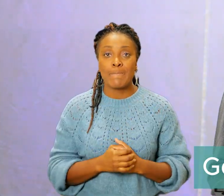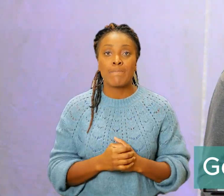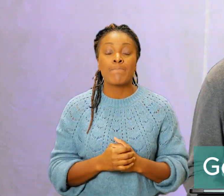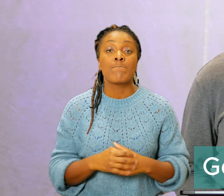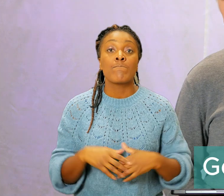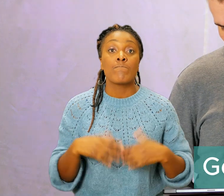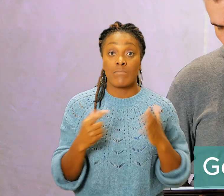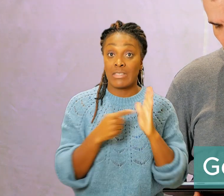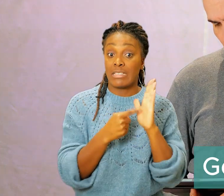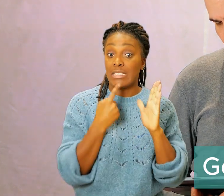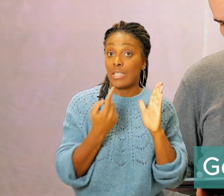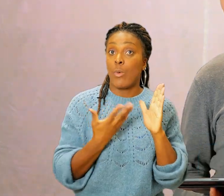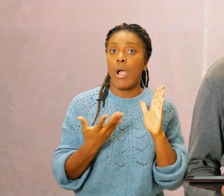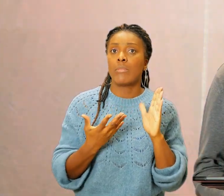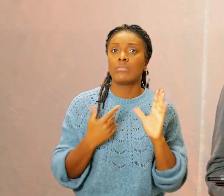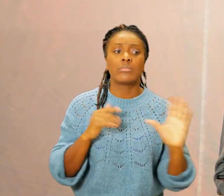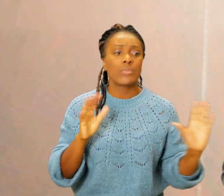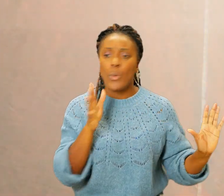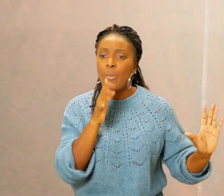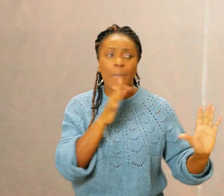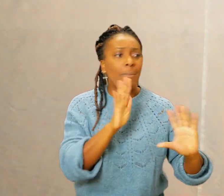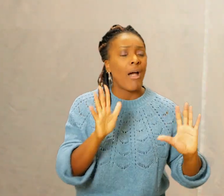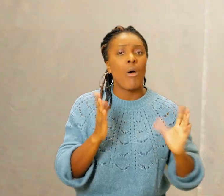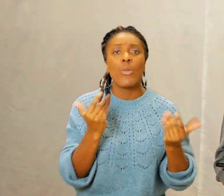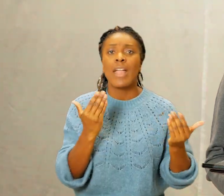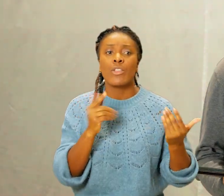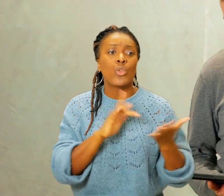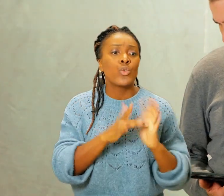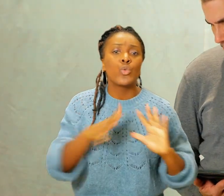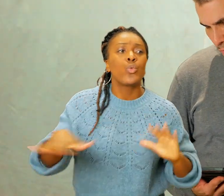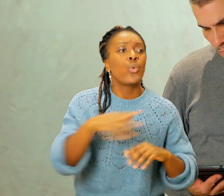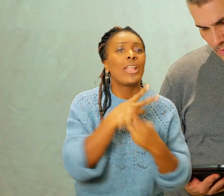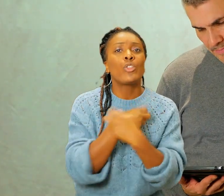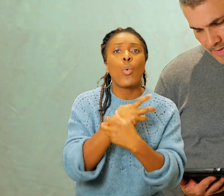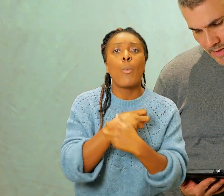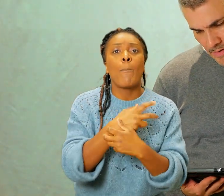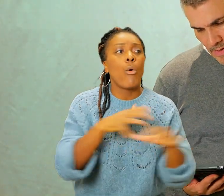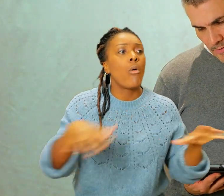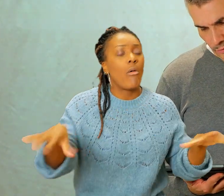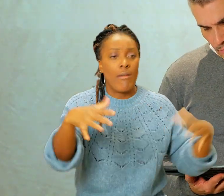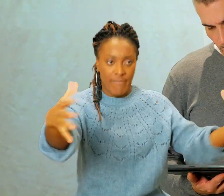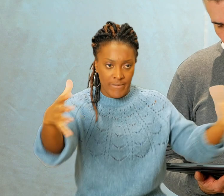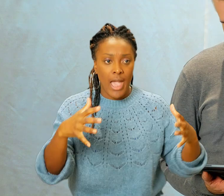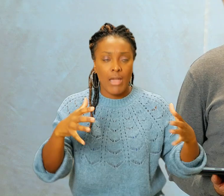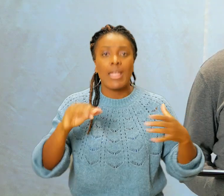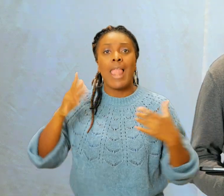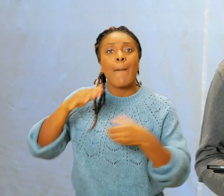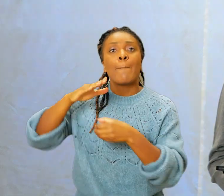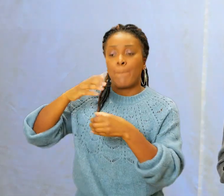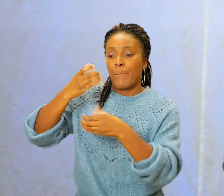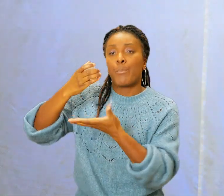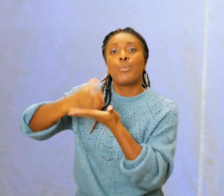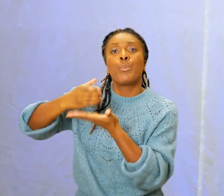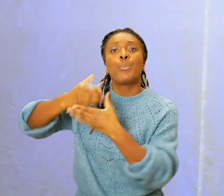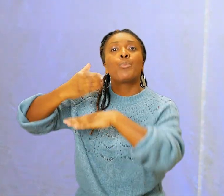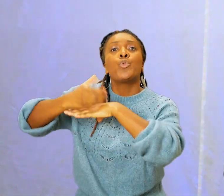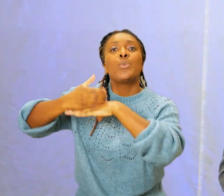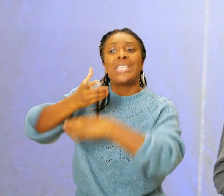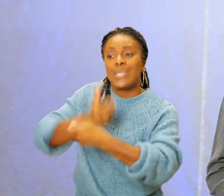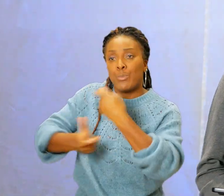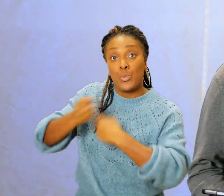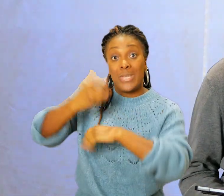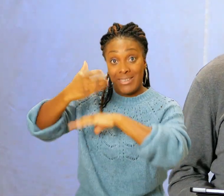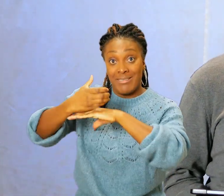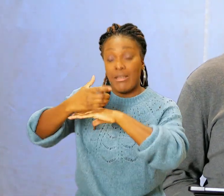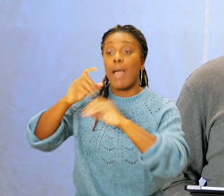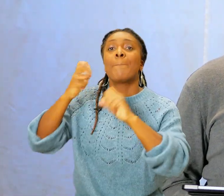répondirent, nous ne le pouvons pas, jusqu'à ce que tous les troupeaux soient rassemblés. C'est alors qu'on roule la pierre de dessus l'ouverture du puits et qu'on abreuve